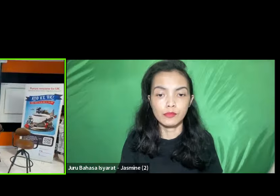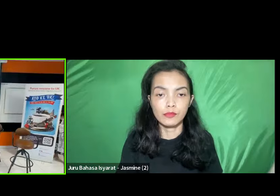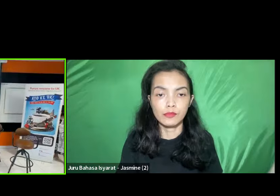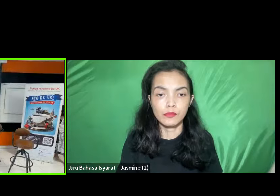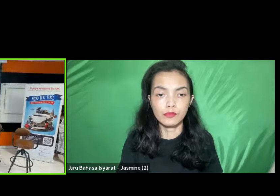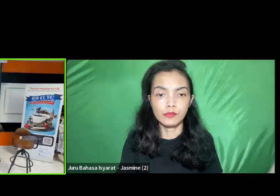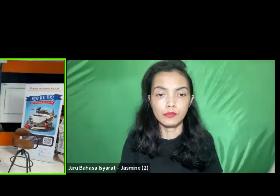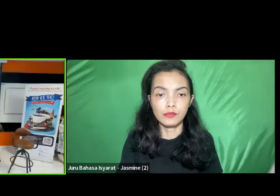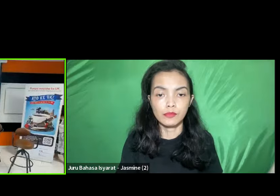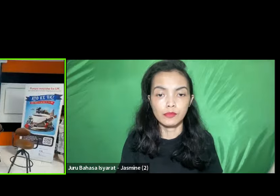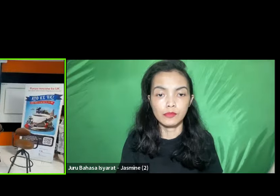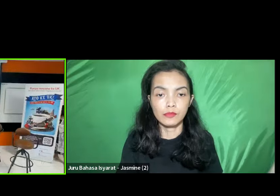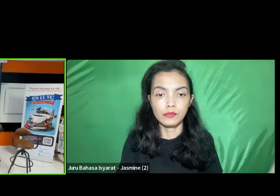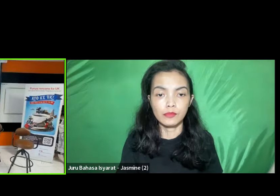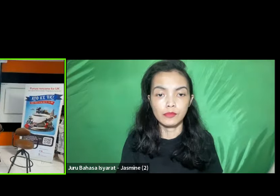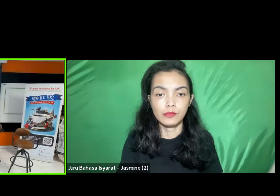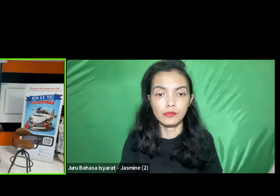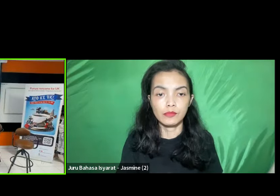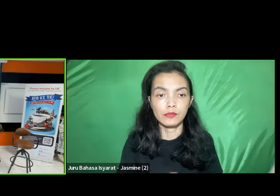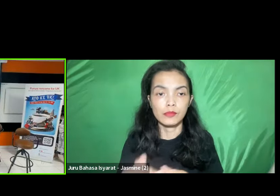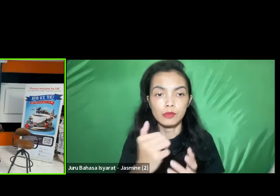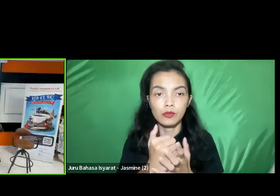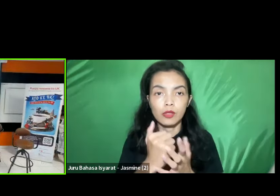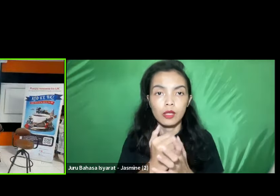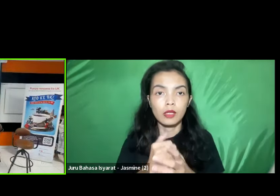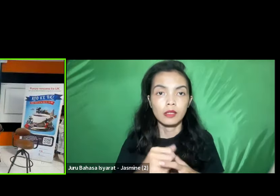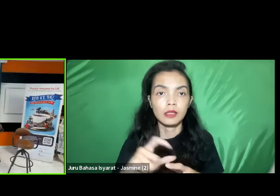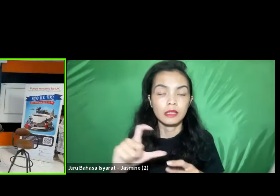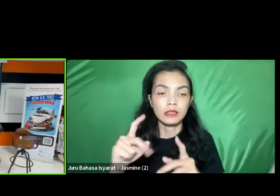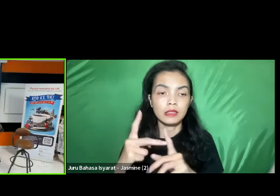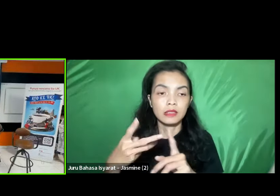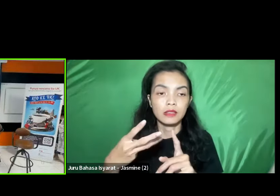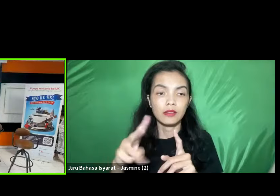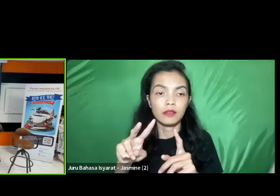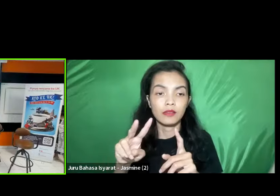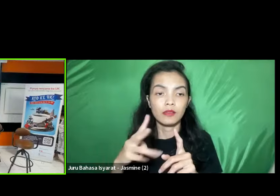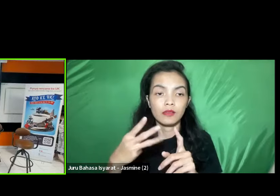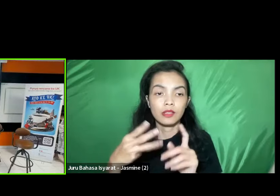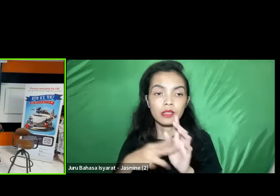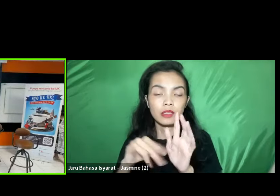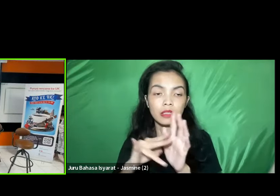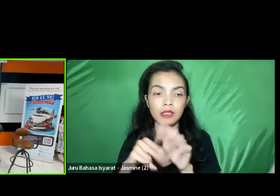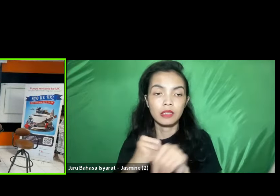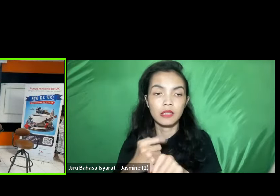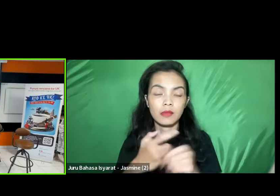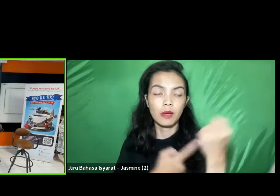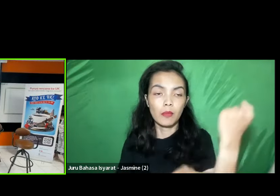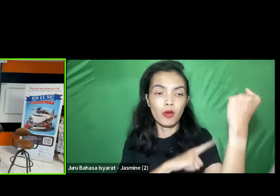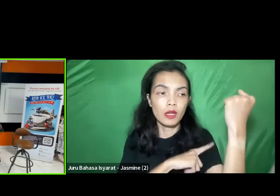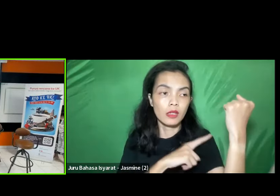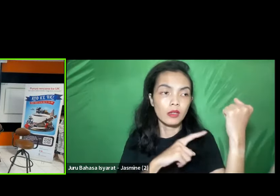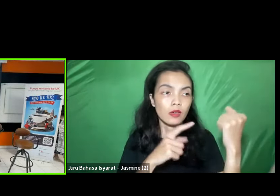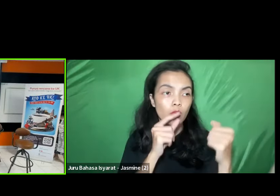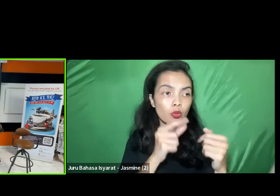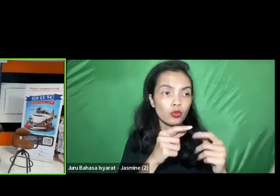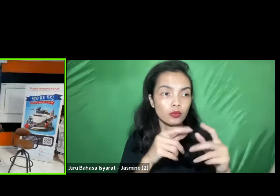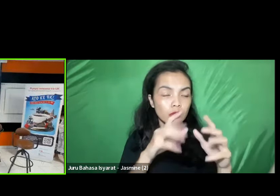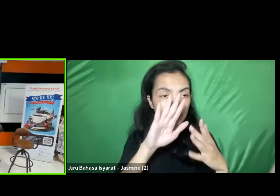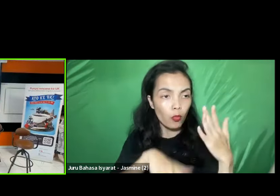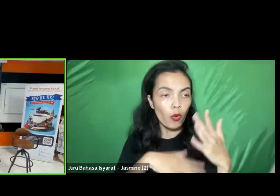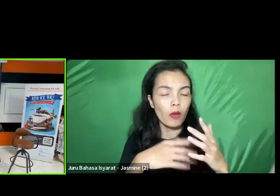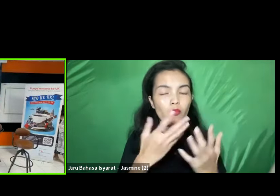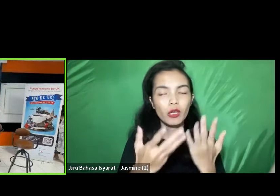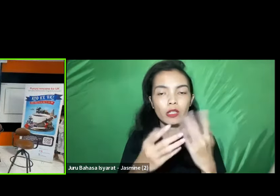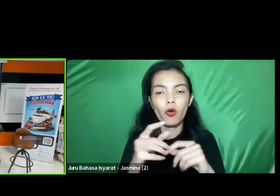punya kapabilitas untuk e Walaupun dia cuma satu orang tapi bisa untuk melakukan banyak hal gitu Nah terus juga ee